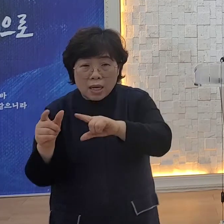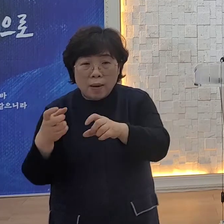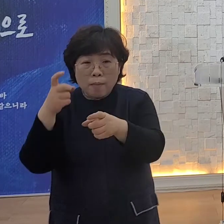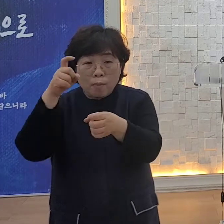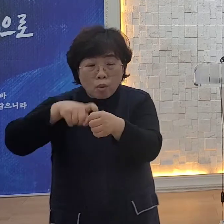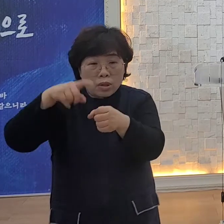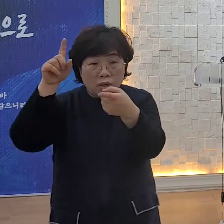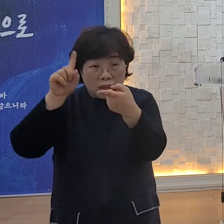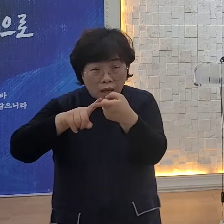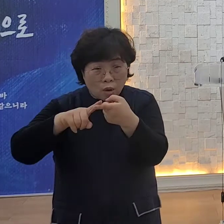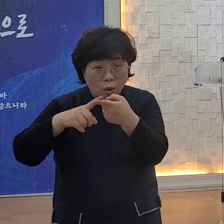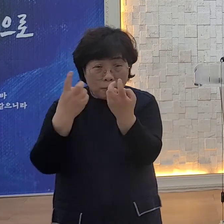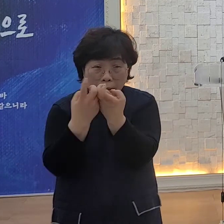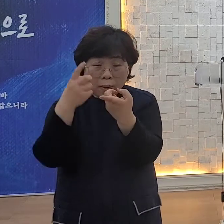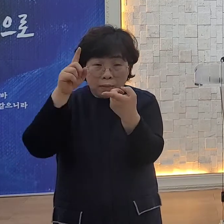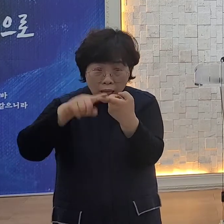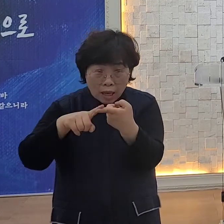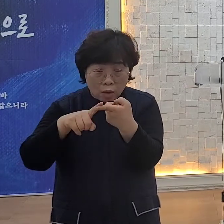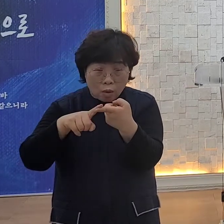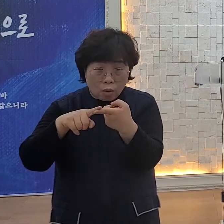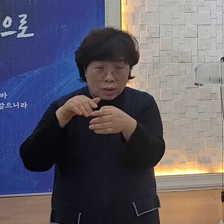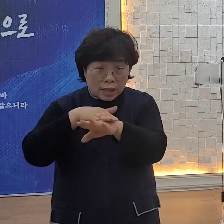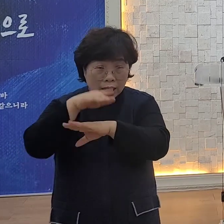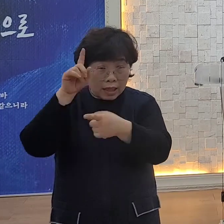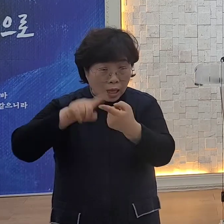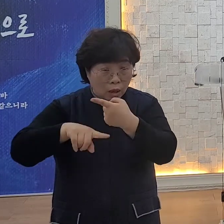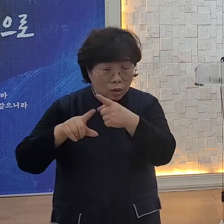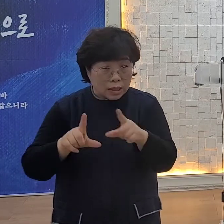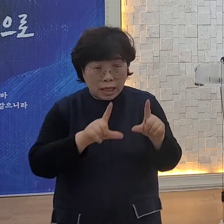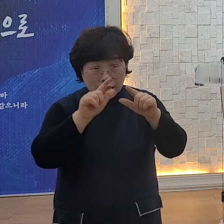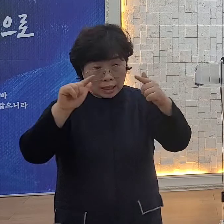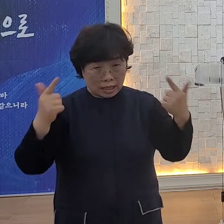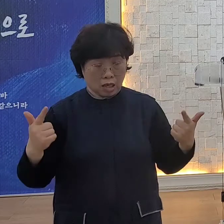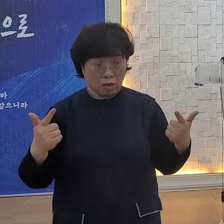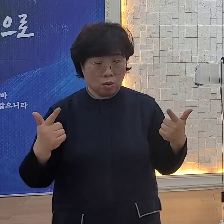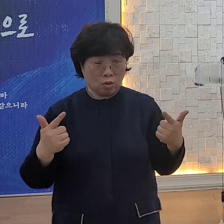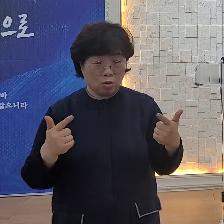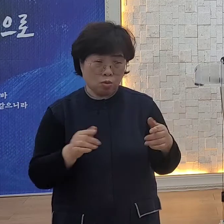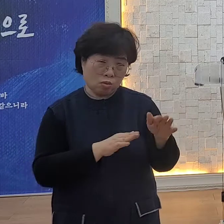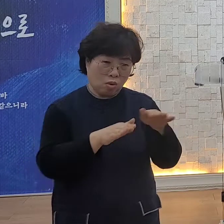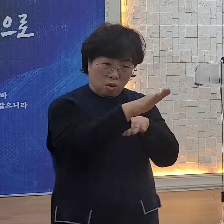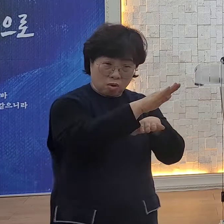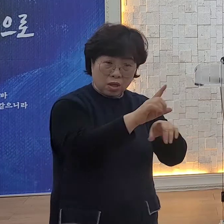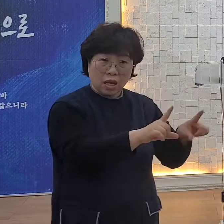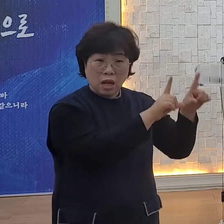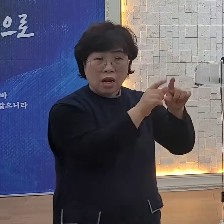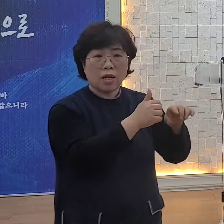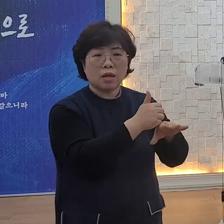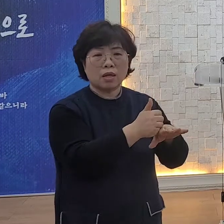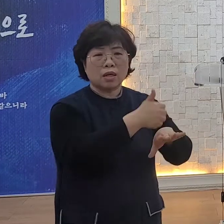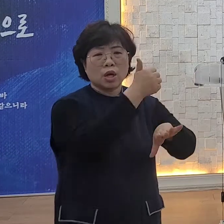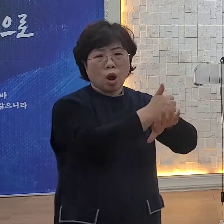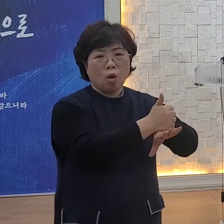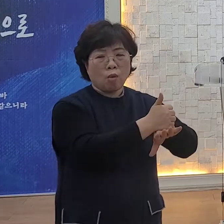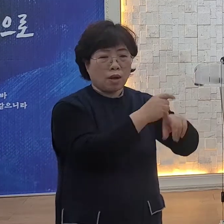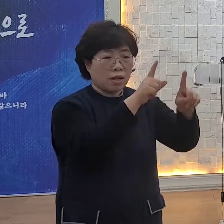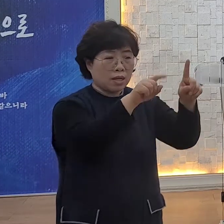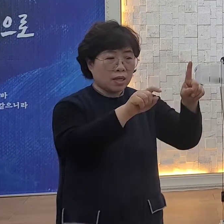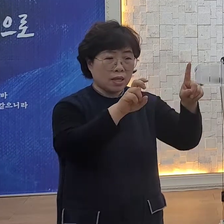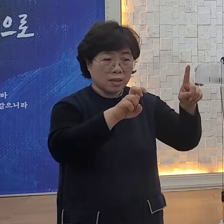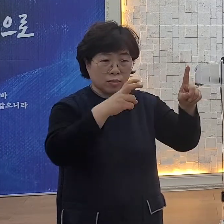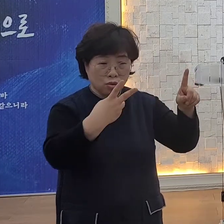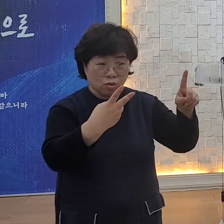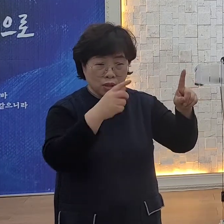이게 순리란 말이죠. 매뉴얼. 원래 그렇게 살도록 되어 있는 게 우리의 순리인데 이 타락한 인간들이